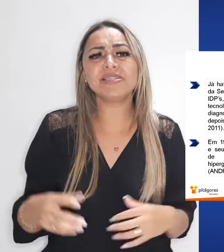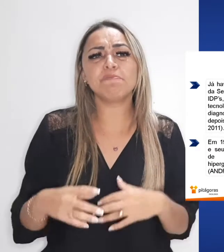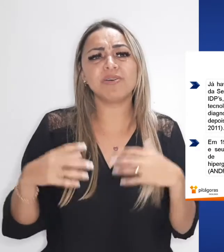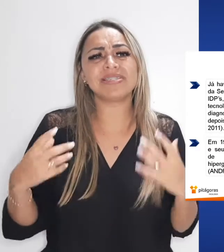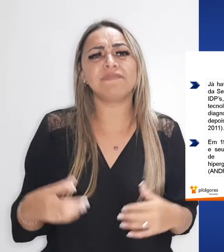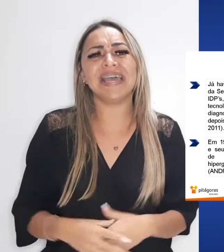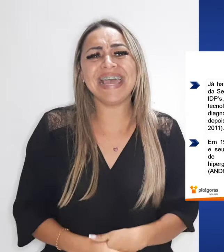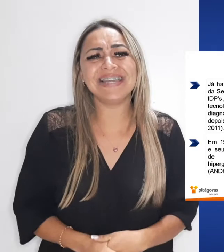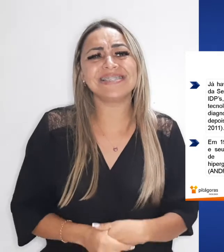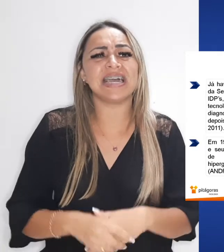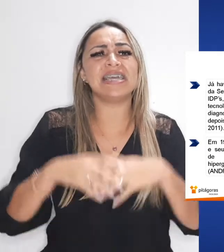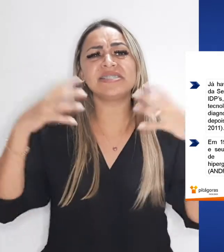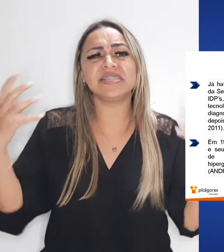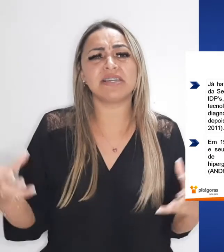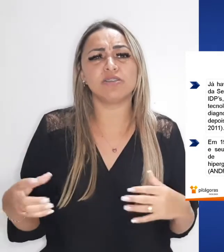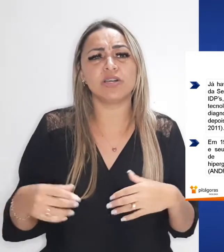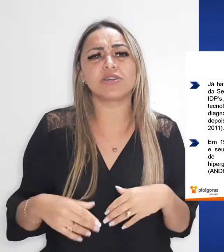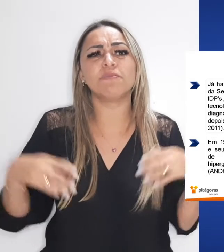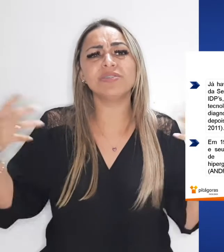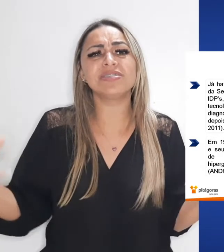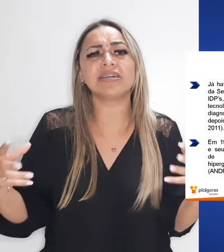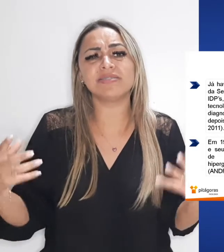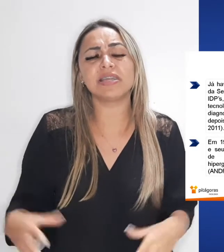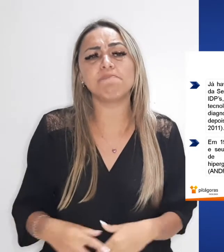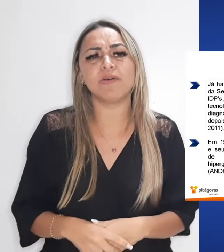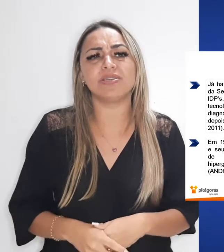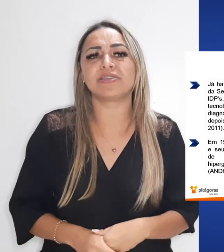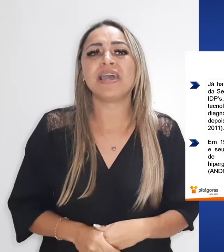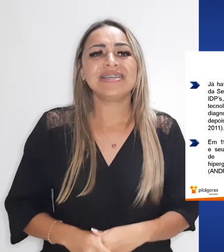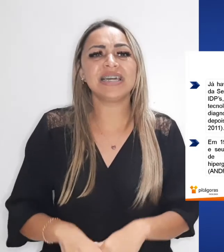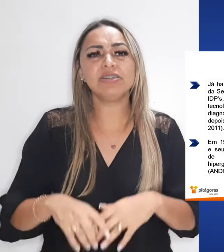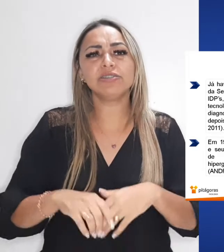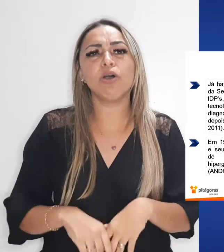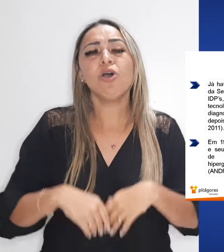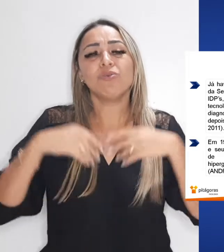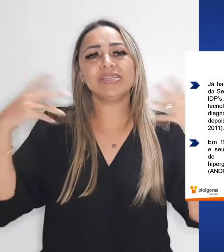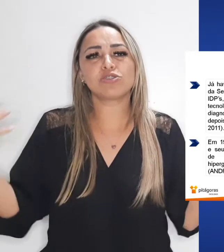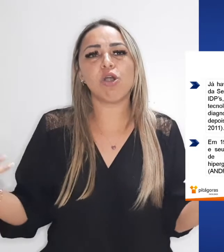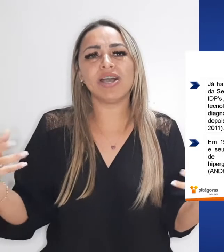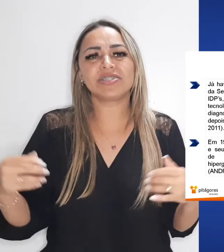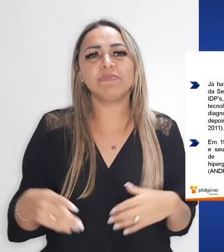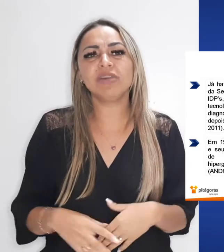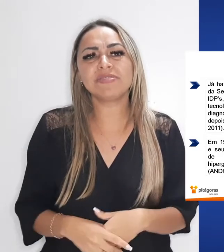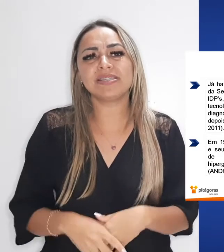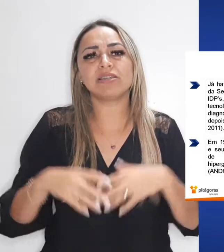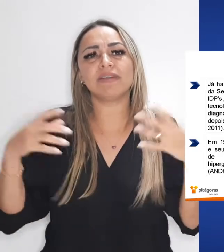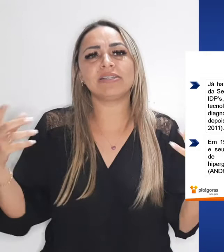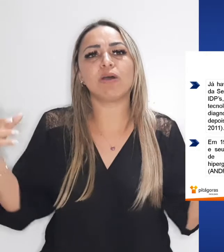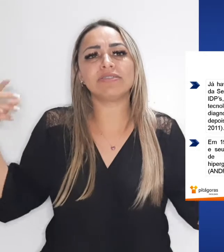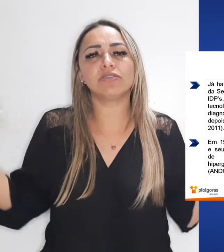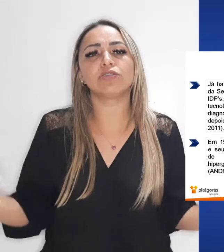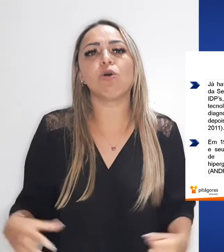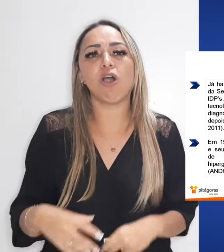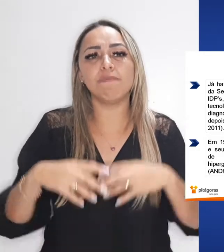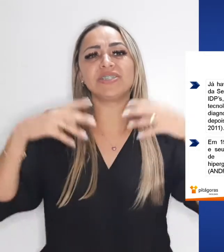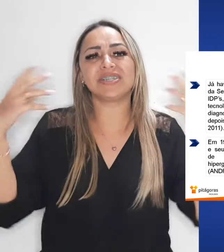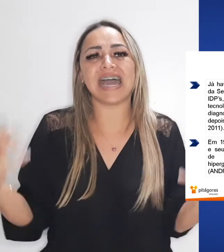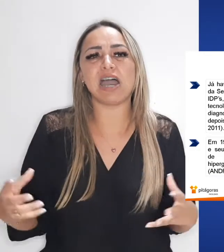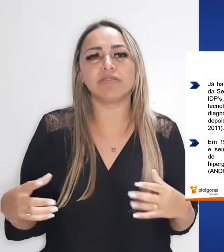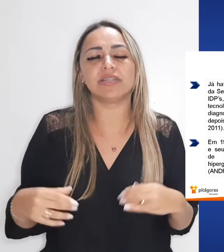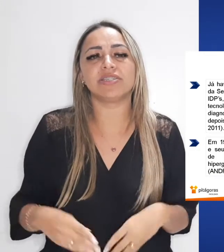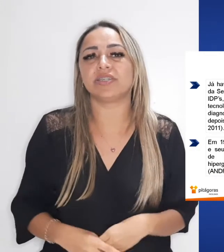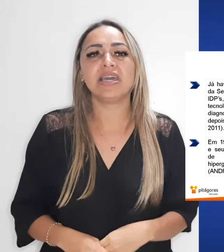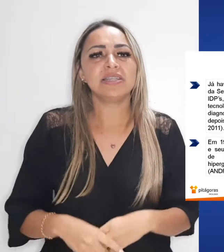só foi-se possível realizar esse diagnóstico muitos anos depois. Já Dr. Scott, em 1954, e Dr.